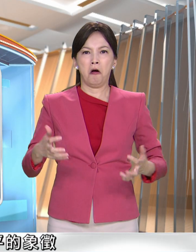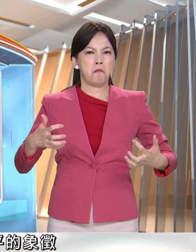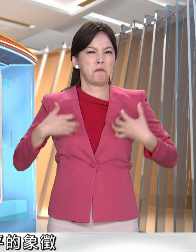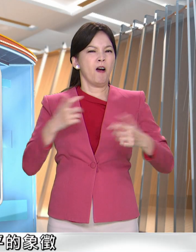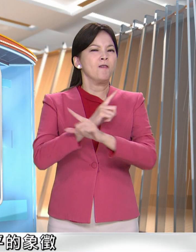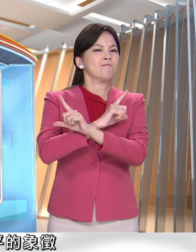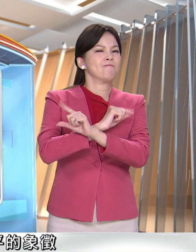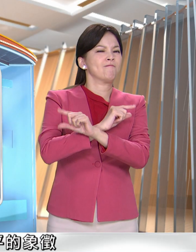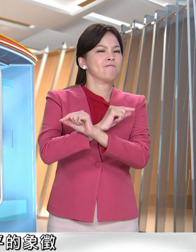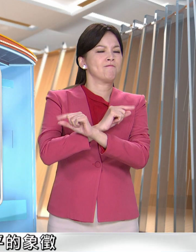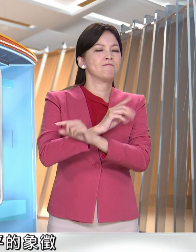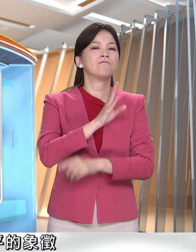征，